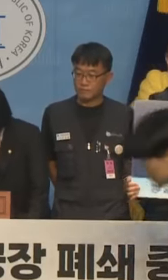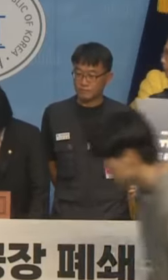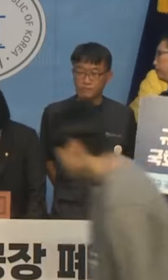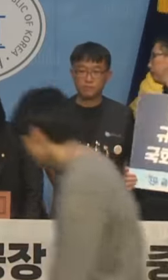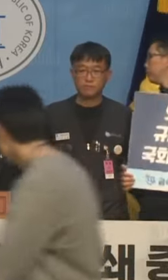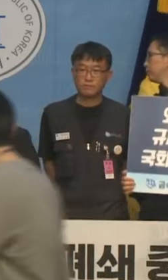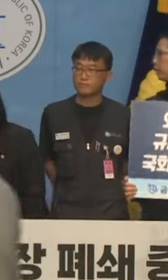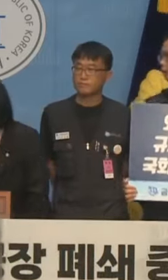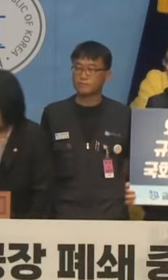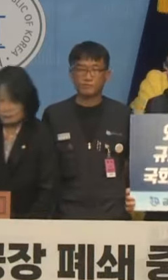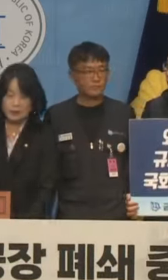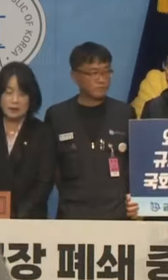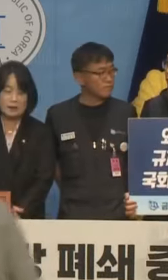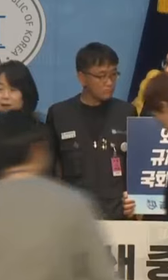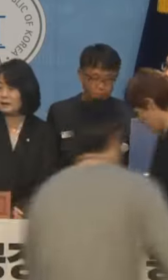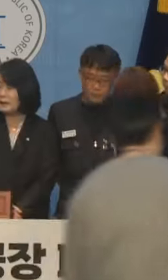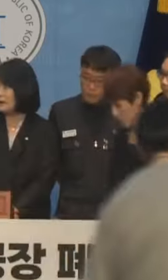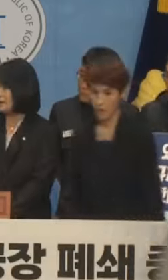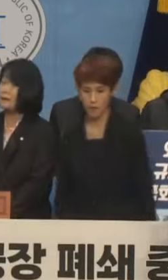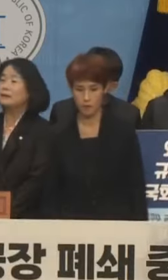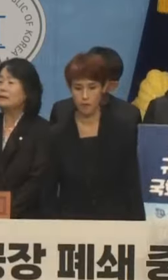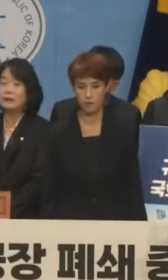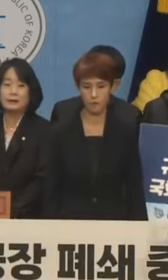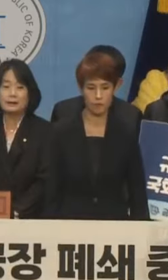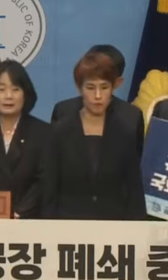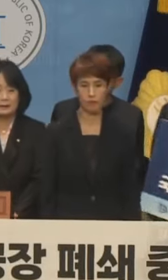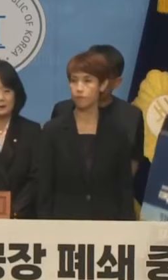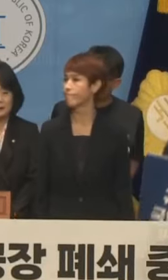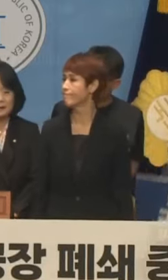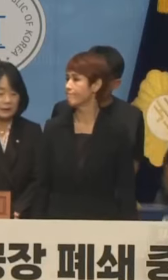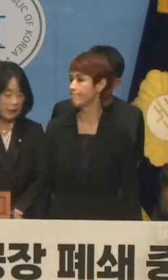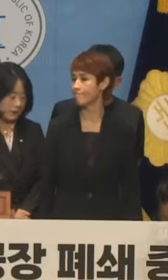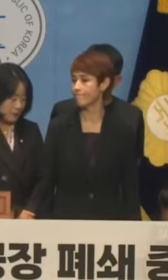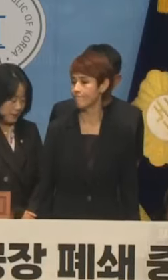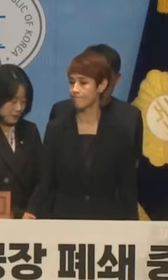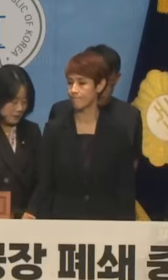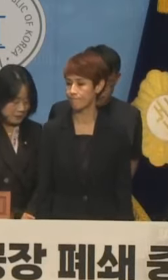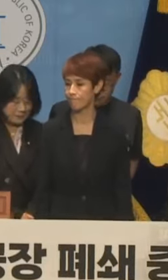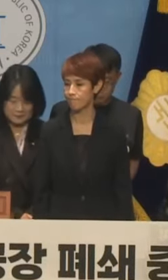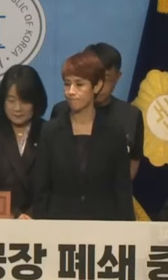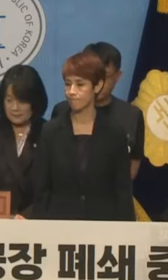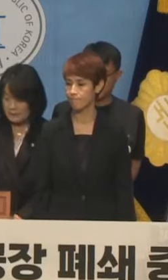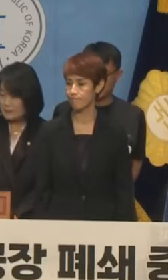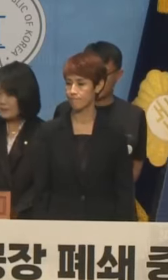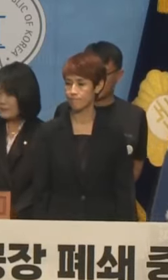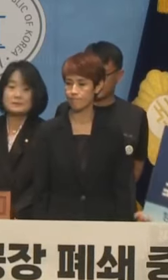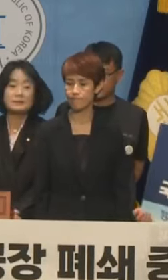의원님 이렇게 서시고 저 이렇게 해서 그러면 될 것 같아요. 기간이 길었습니다. 네. 그러게요.